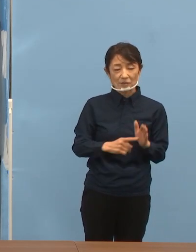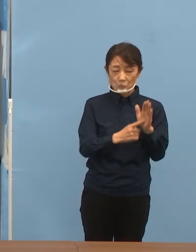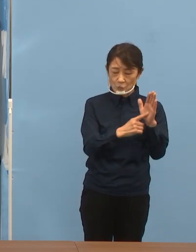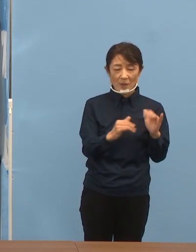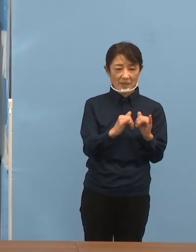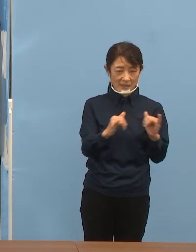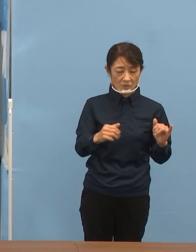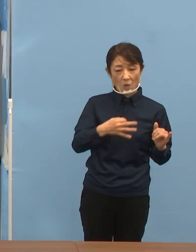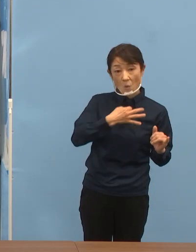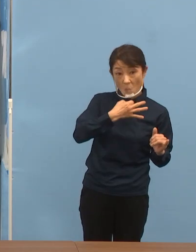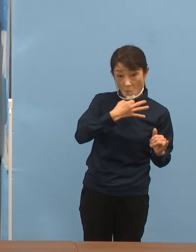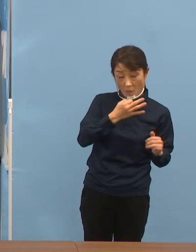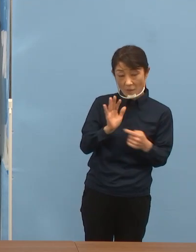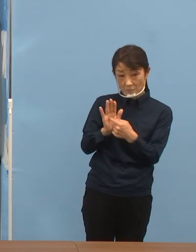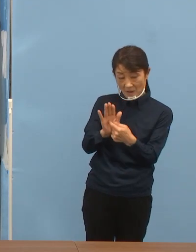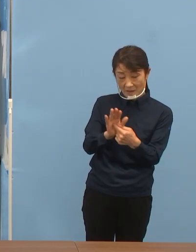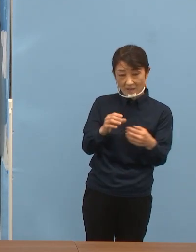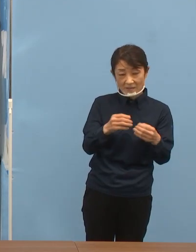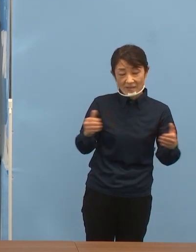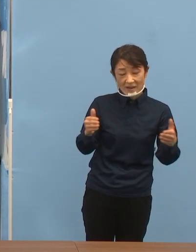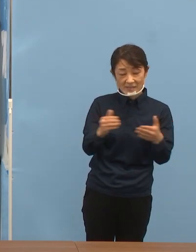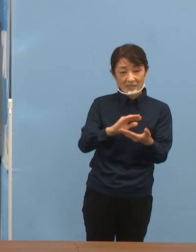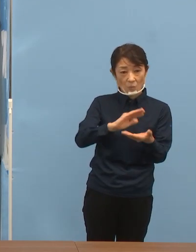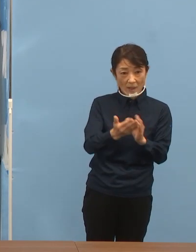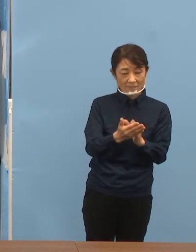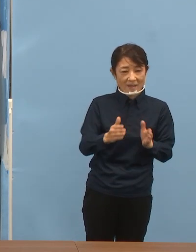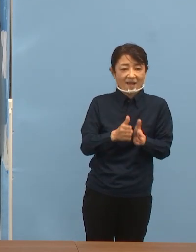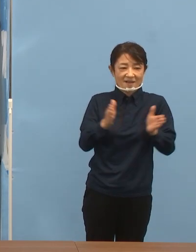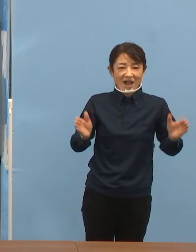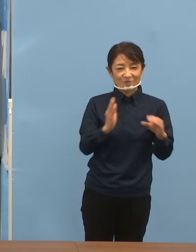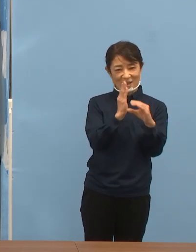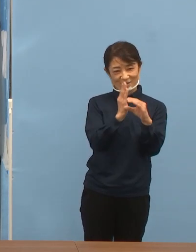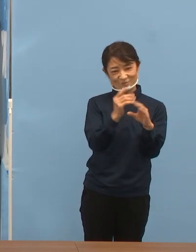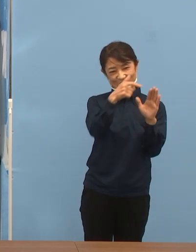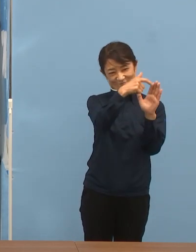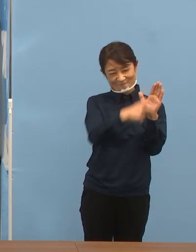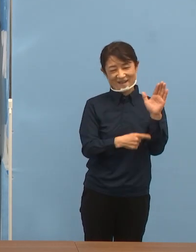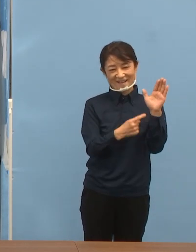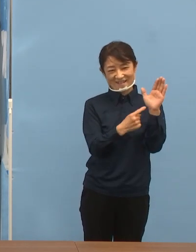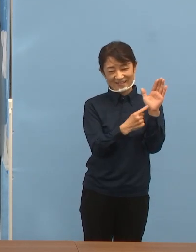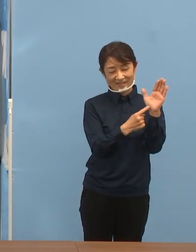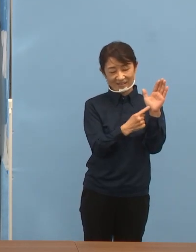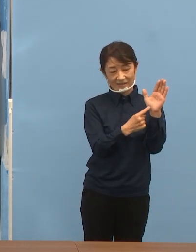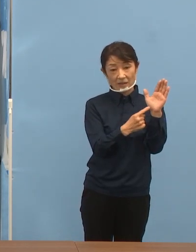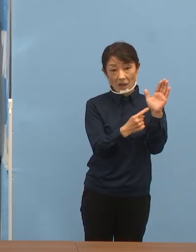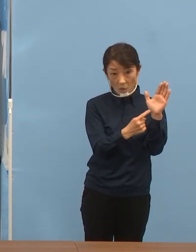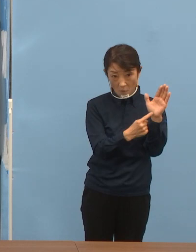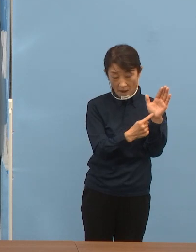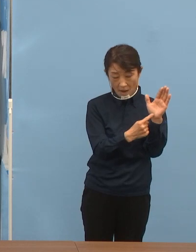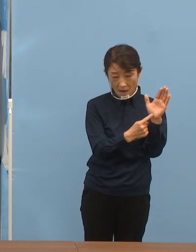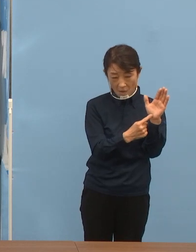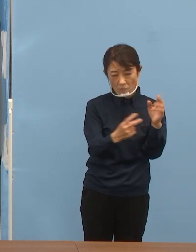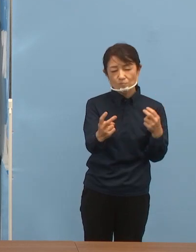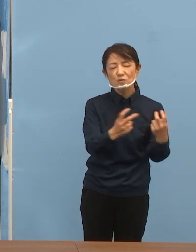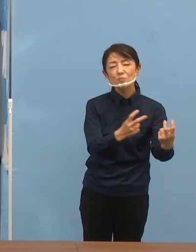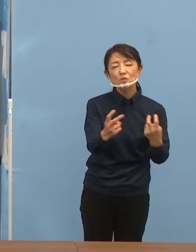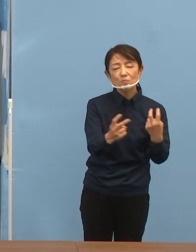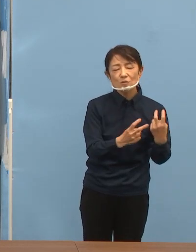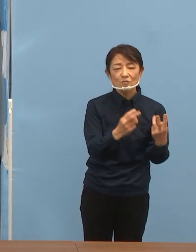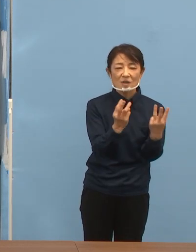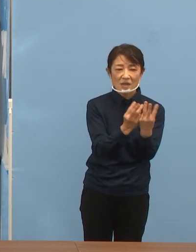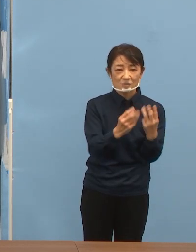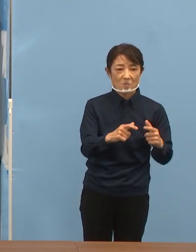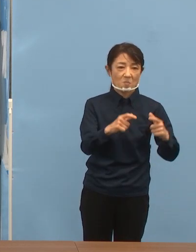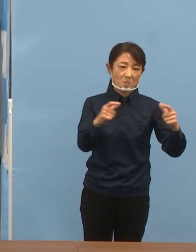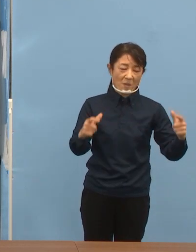演する動画長崎の変拡大中を公開し、直近の再生数は約52万回と大変多